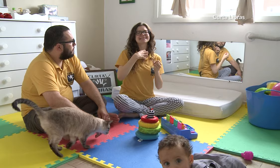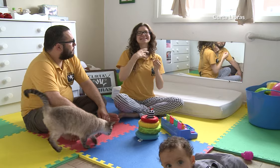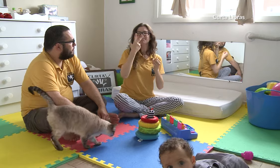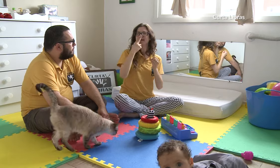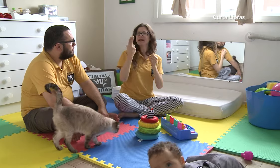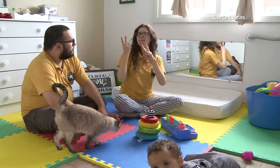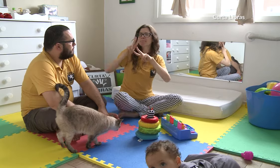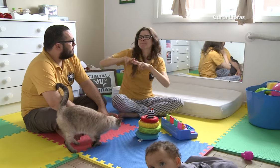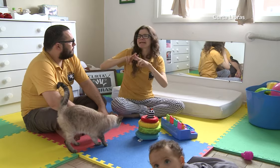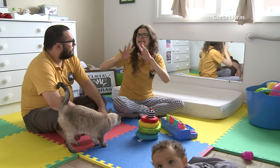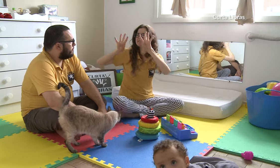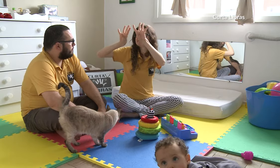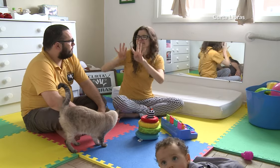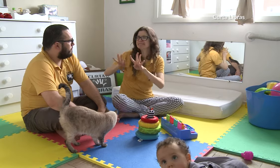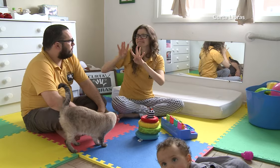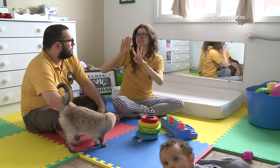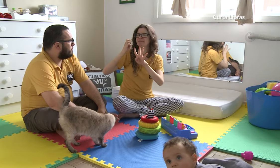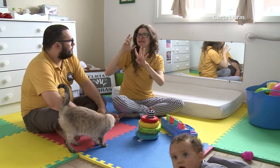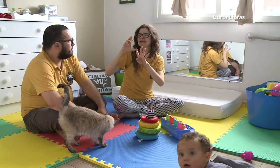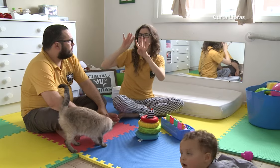dele, engatinhando por aí. Enfim,